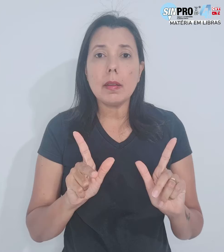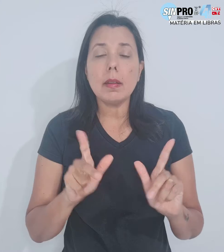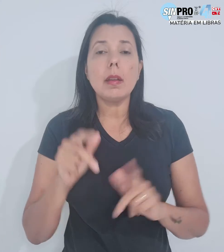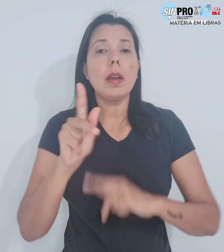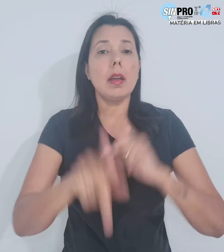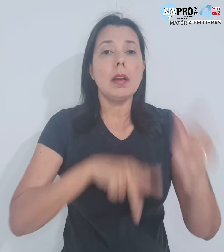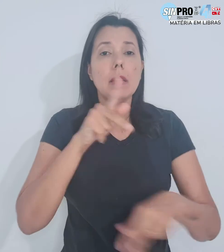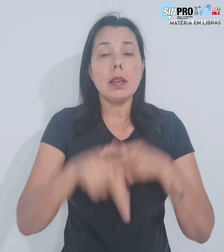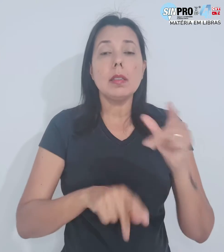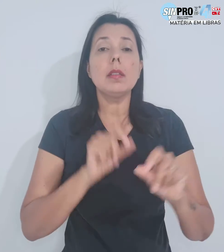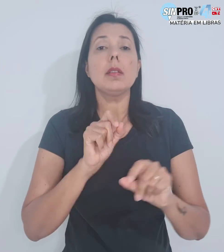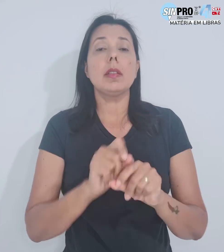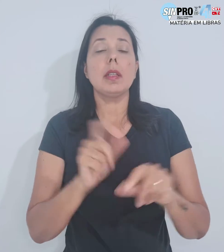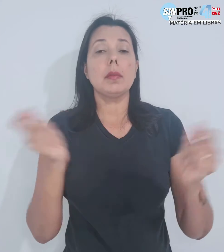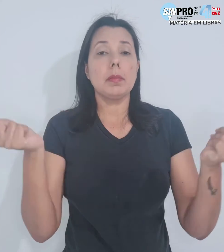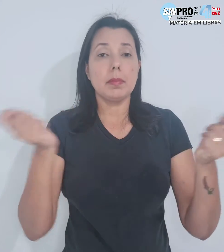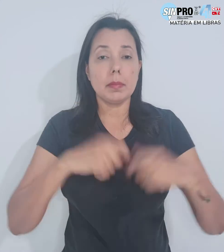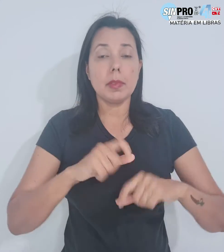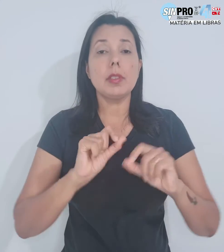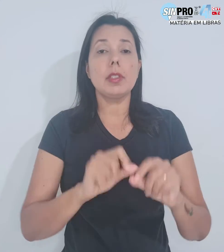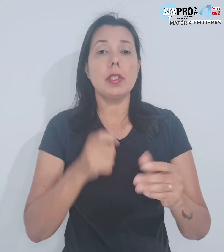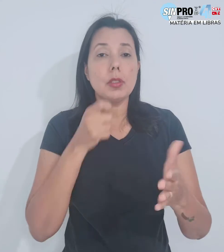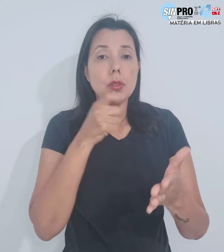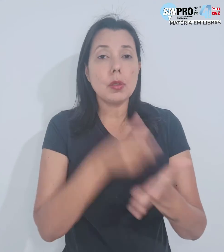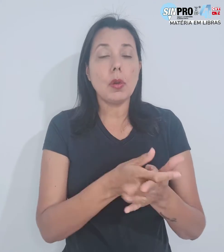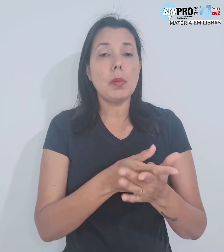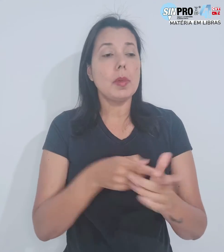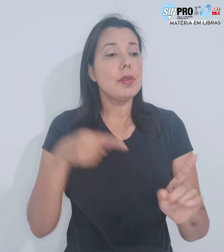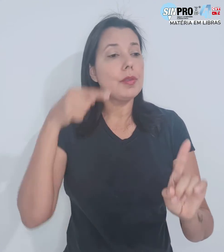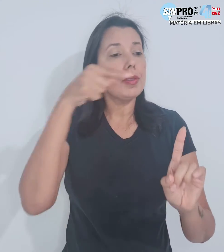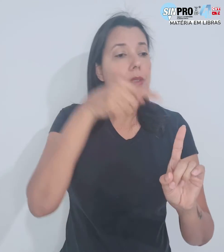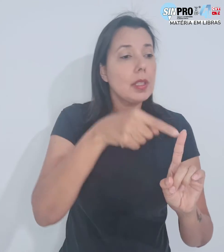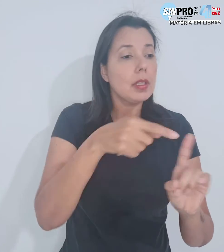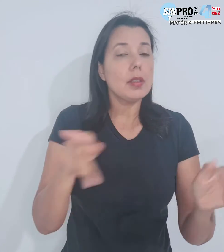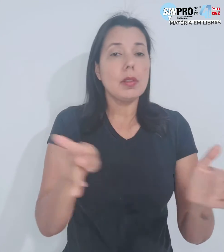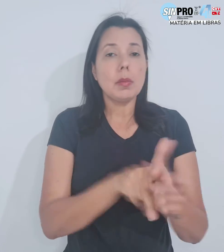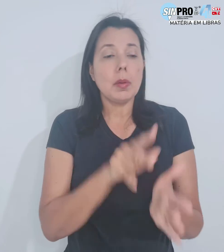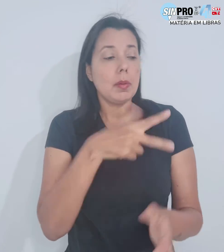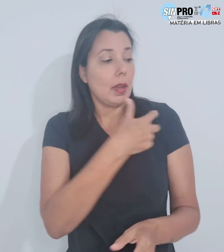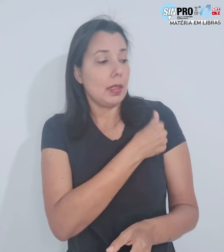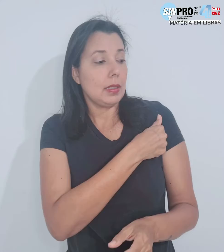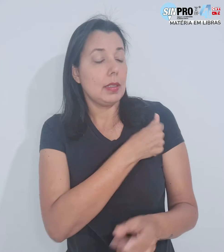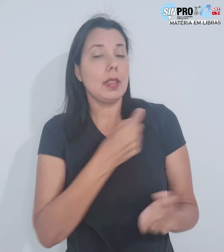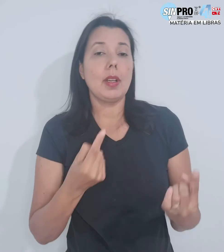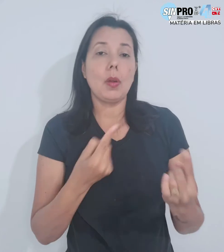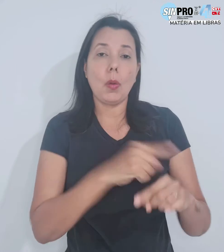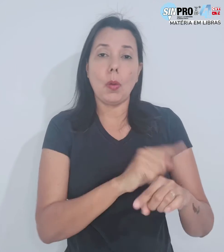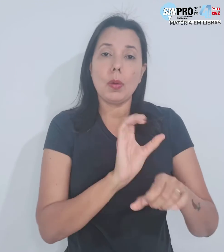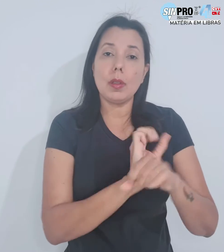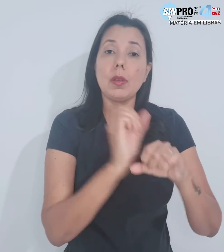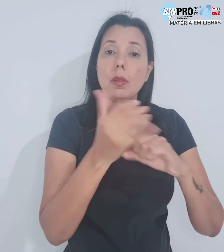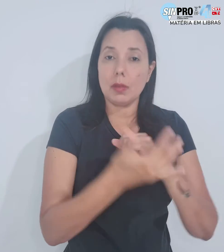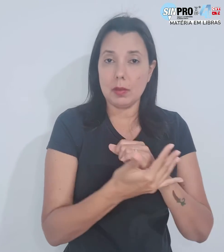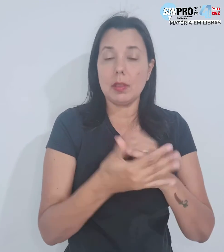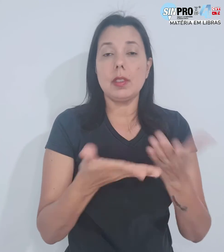população sobre a possibilidade de compra direta do imunizante contra a Covid-19